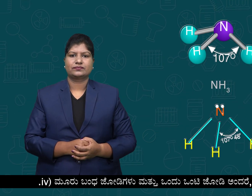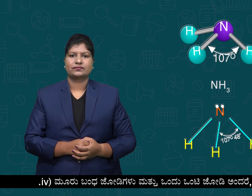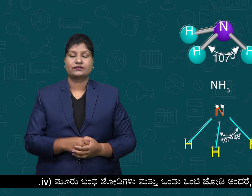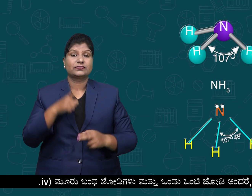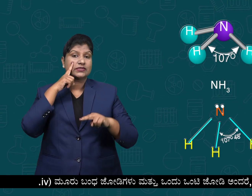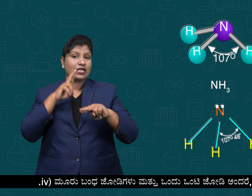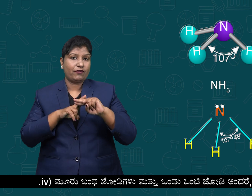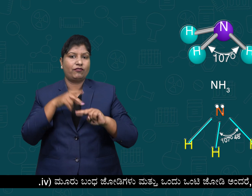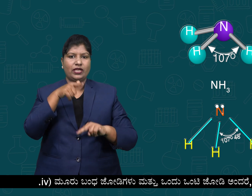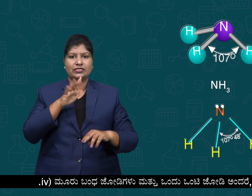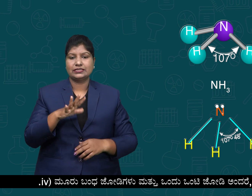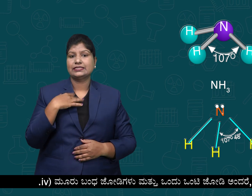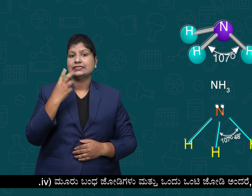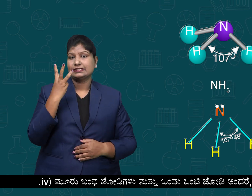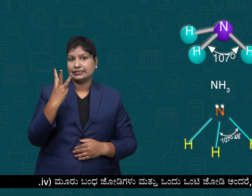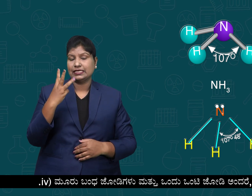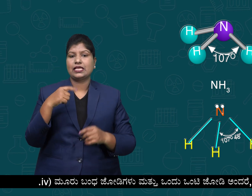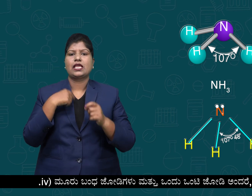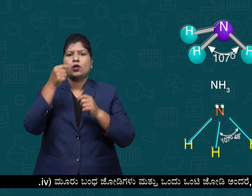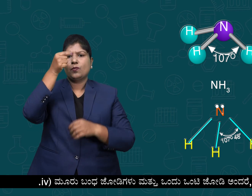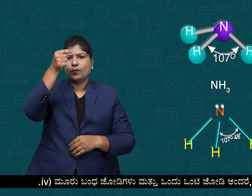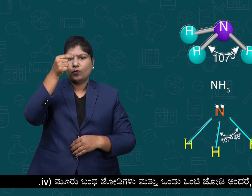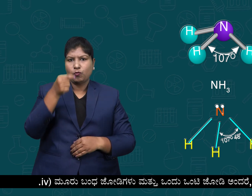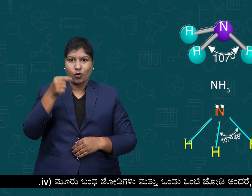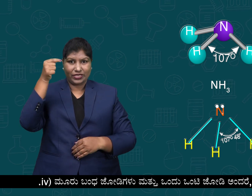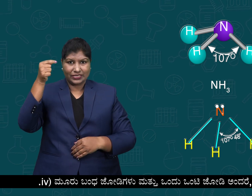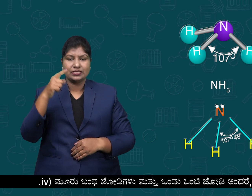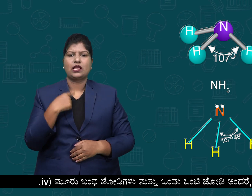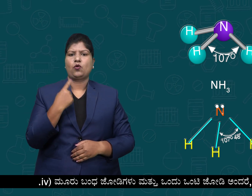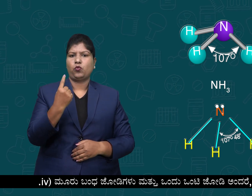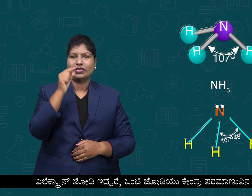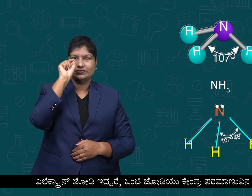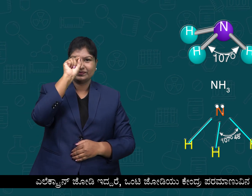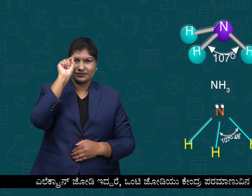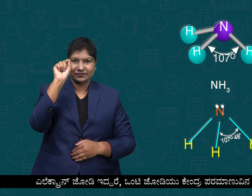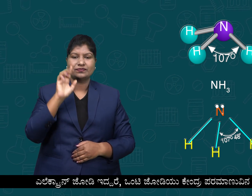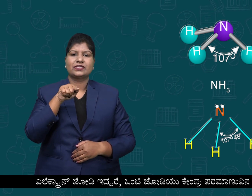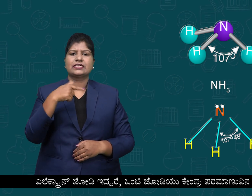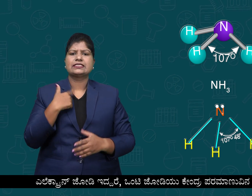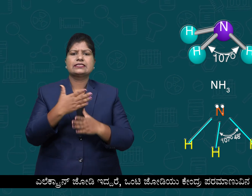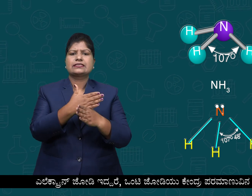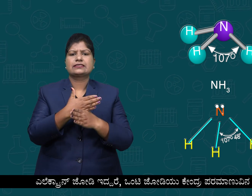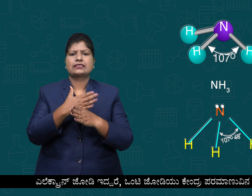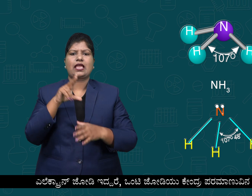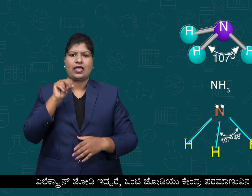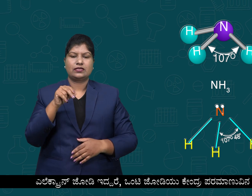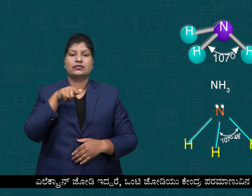ಮೂರು ಬಂಧ ಜೋಡಿಗಳು ಮತ್ತು ಒಂದು ಒಂಟಿ ಜೋಡಿ ಅಂದರೆ ಹಂಚಿಕೊಳ್ಳದ ಎಲೆಕ್ಟ್ರಾನ್ ಜೋಡಿ ಇದ್ದರೆ ಒಂಟಿ